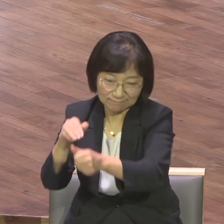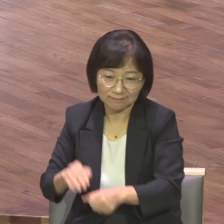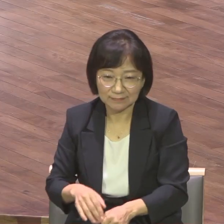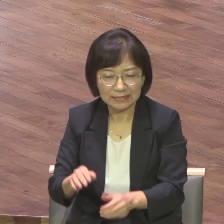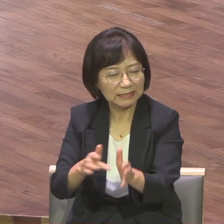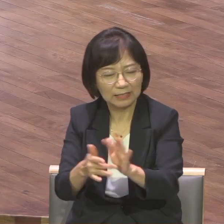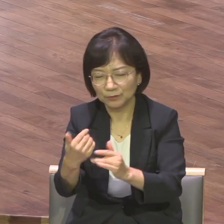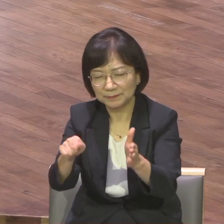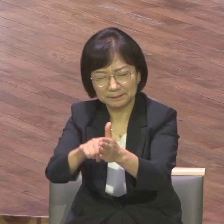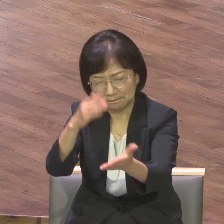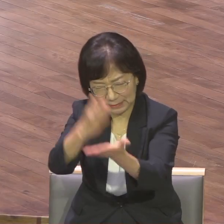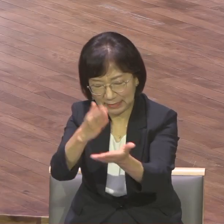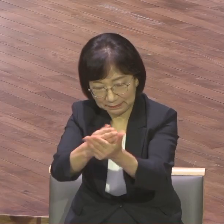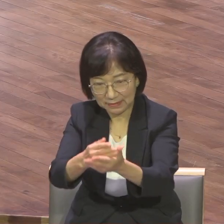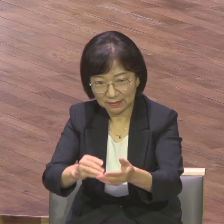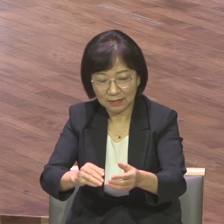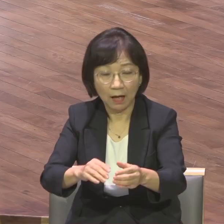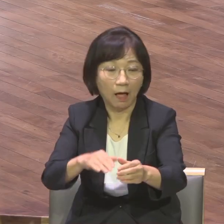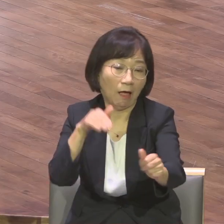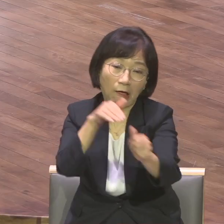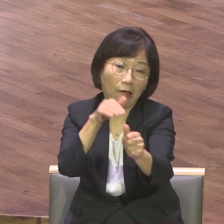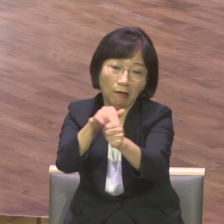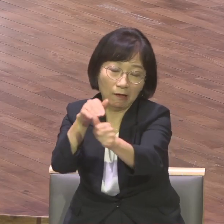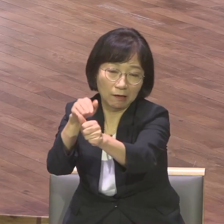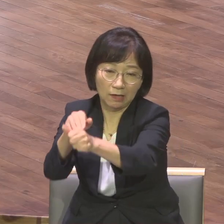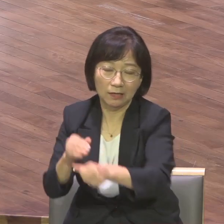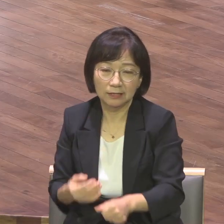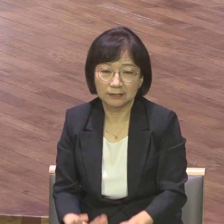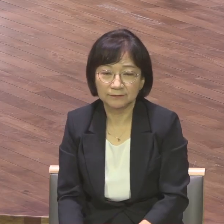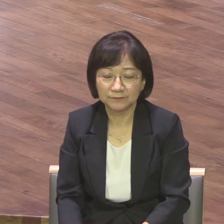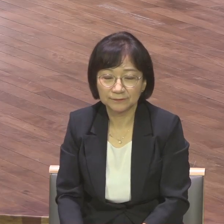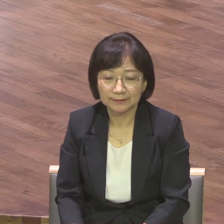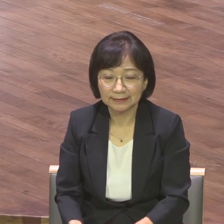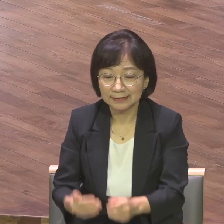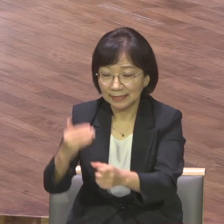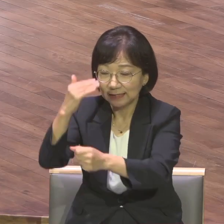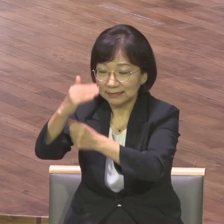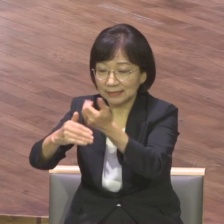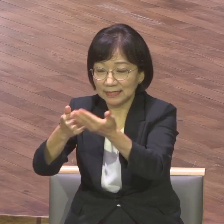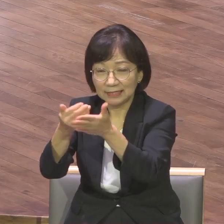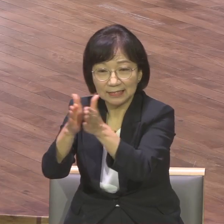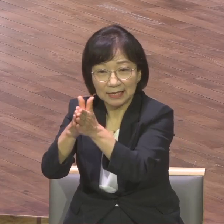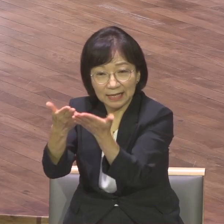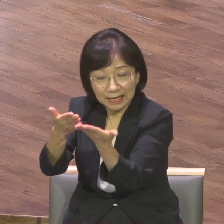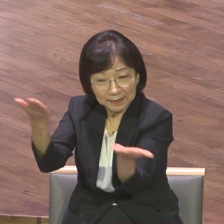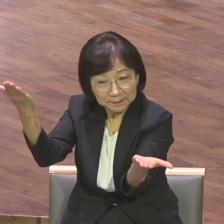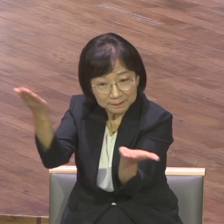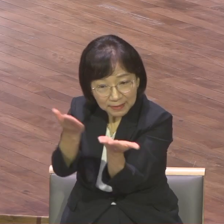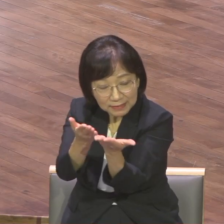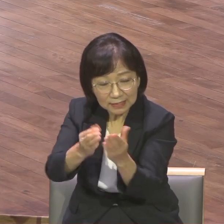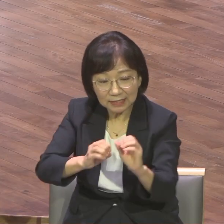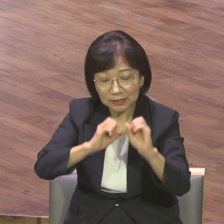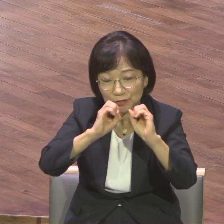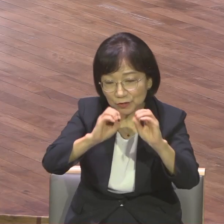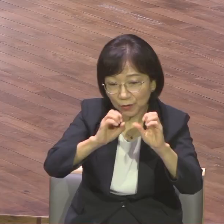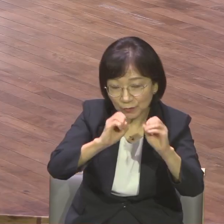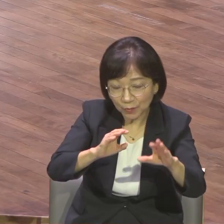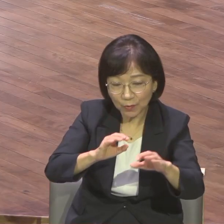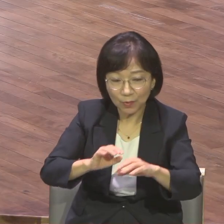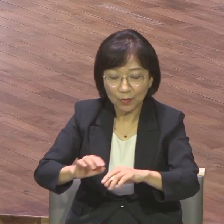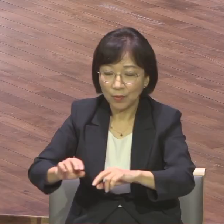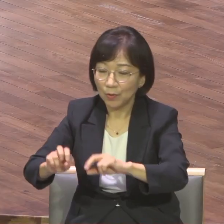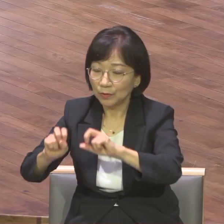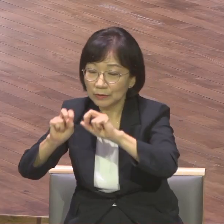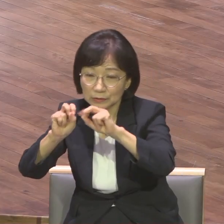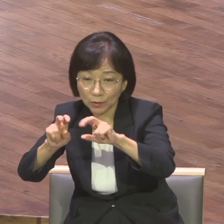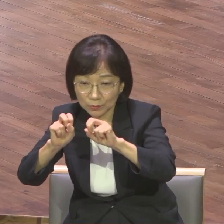완전히 성경적 신앙생활, 성경적 전도, 성경적 설교, 성경적 목회, 성경적